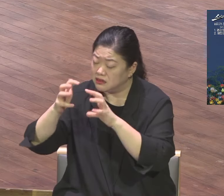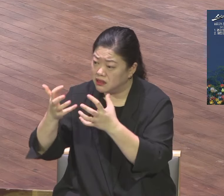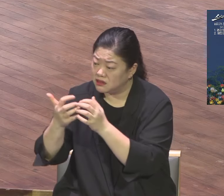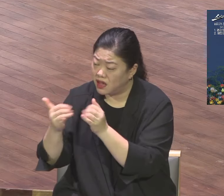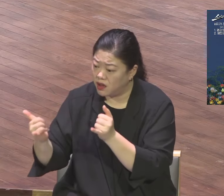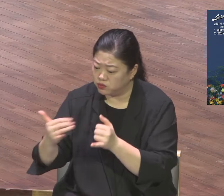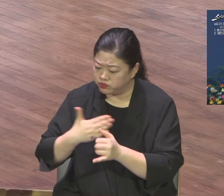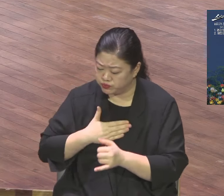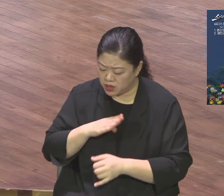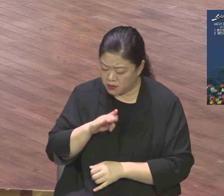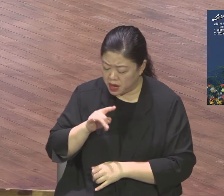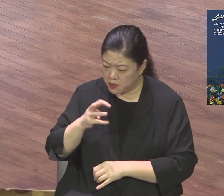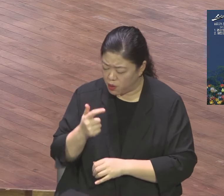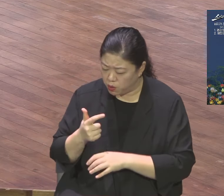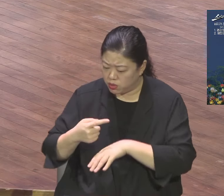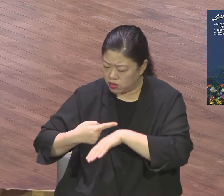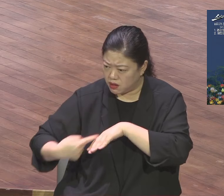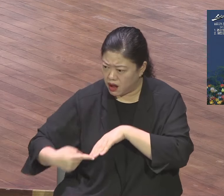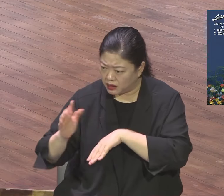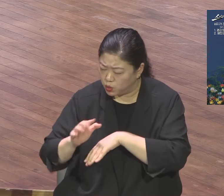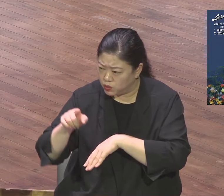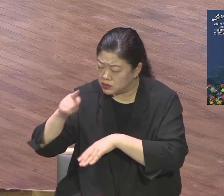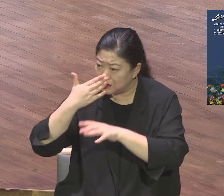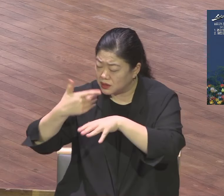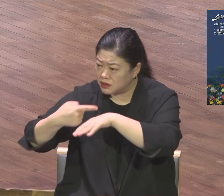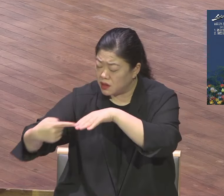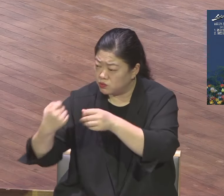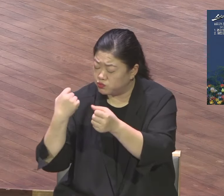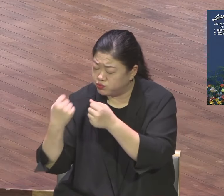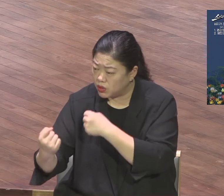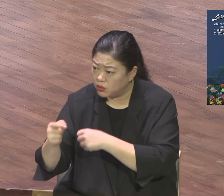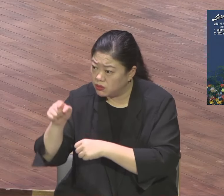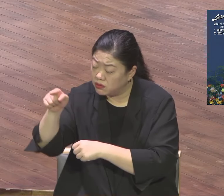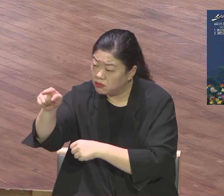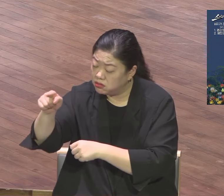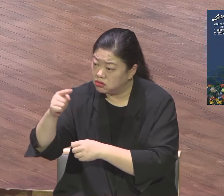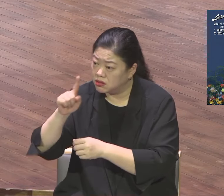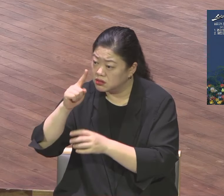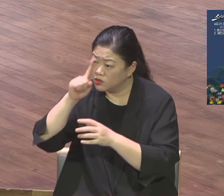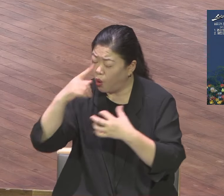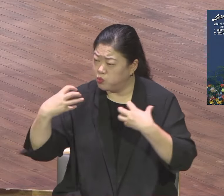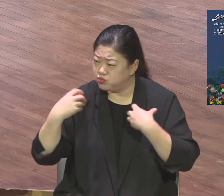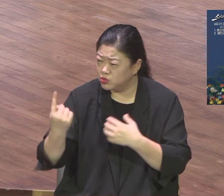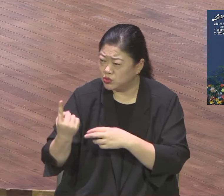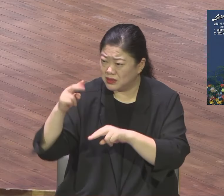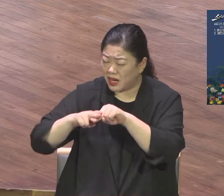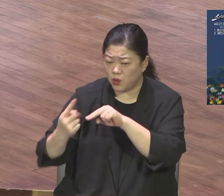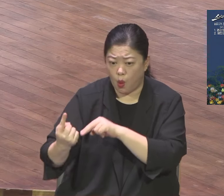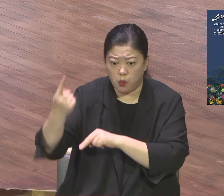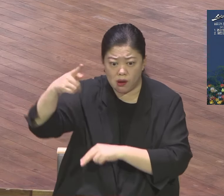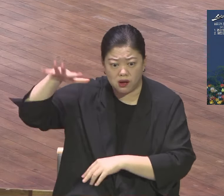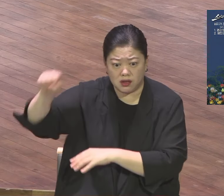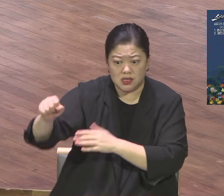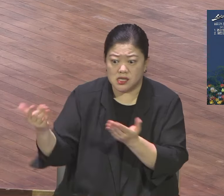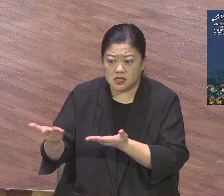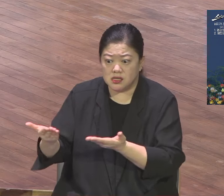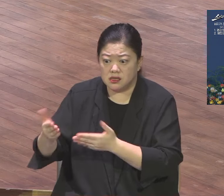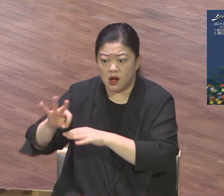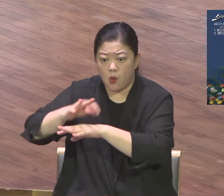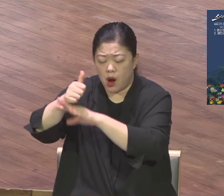해, 지가 우리를 다스려, 막 이런 시기 질투를 얼마나 많이 합니까? 그때 엄청 많았습니다. 그런데 어느